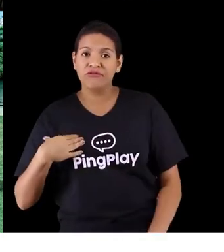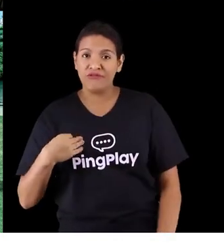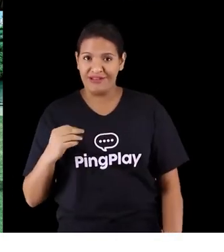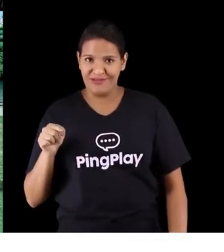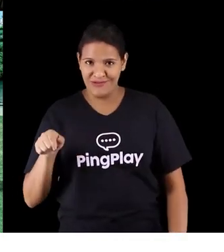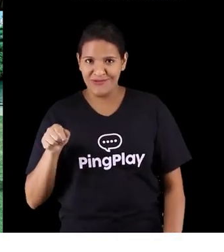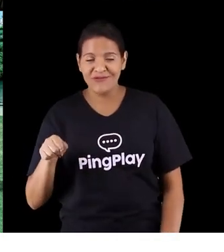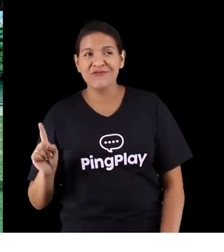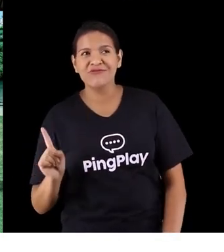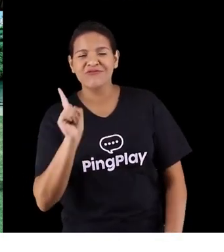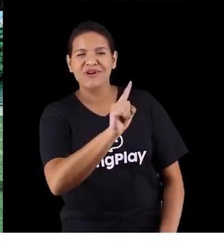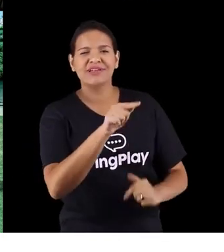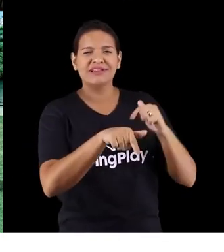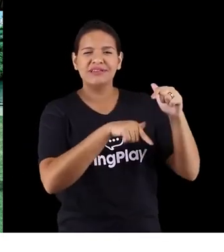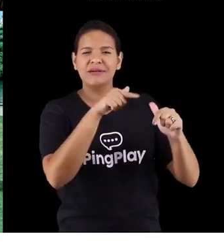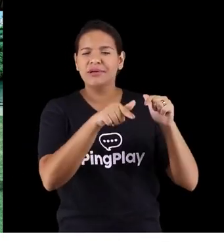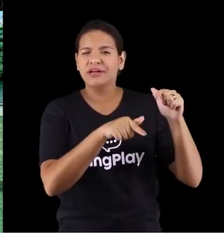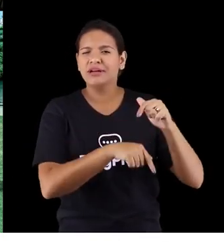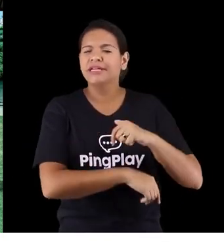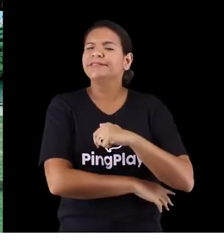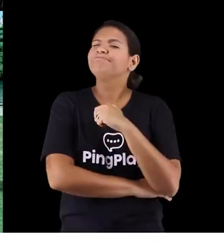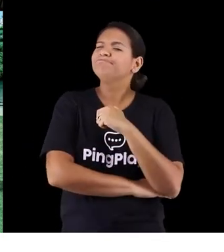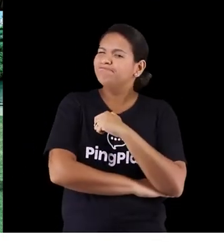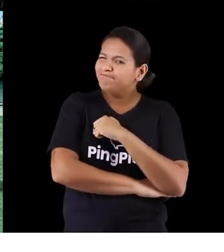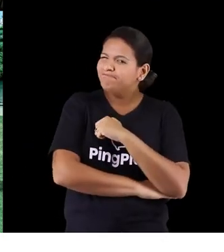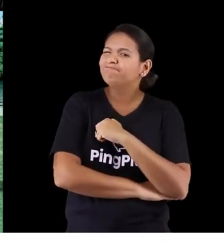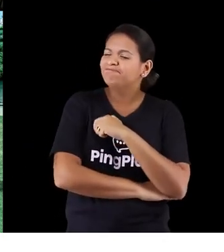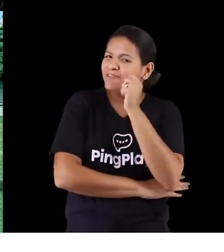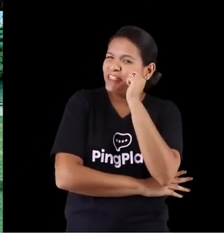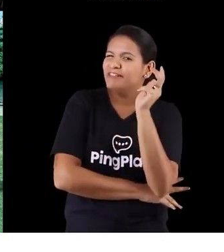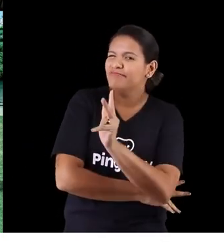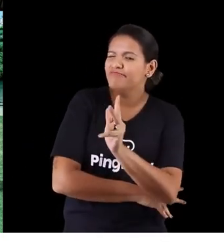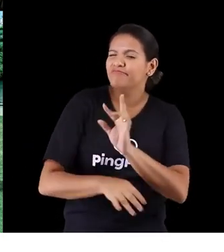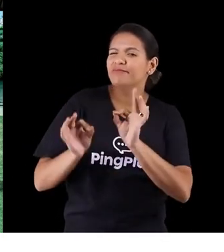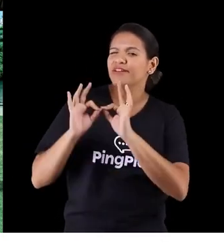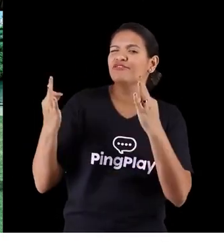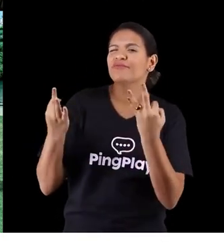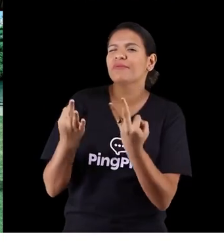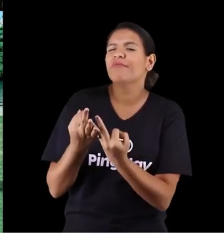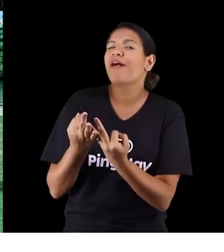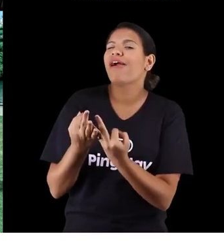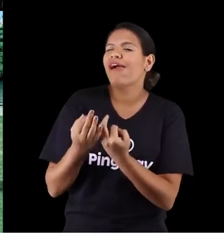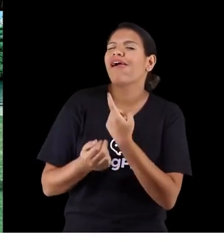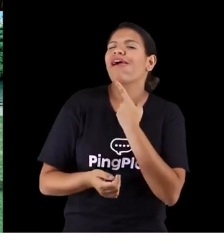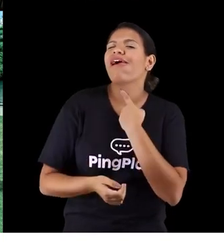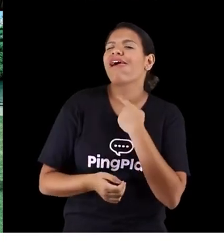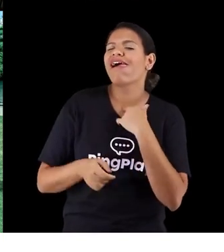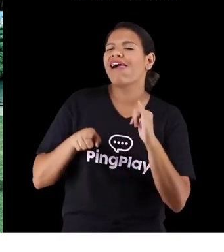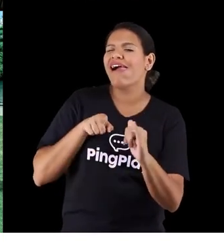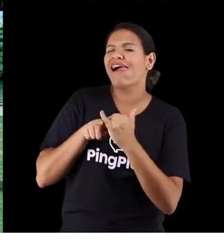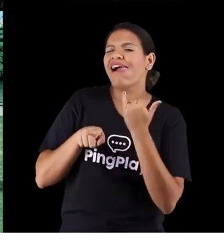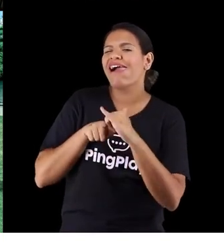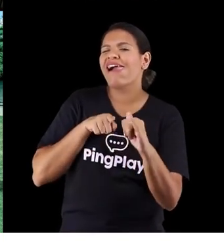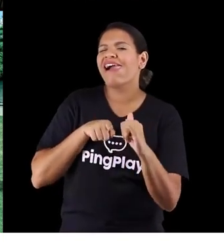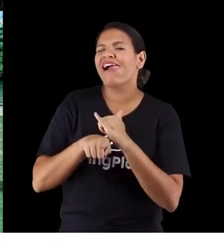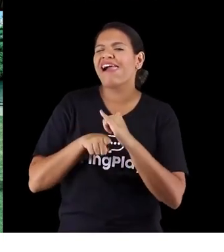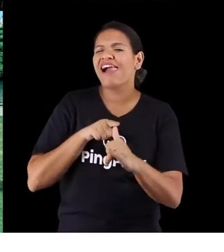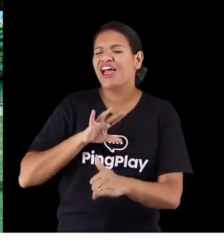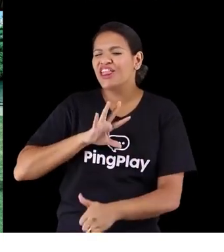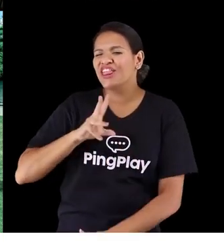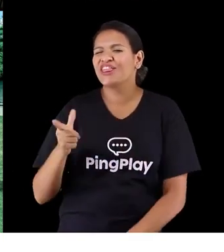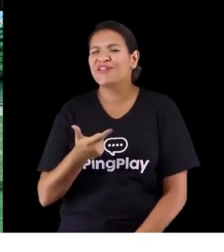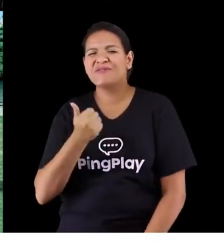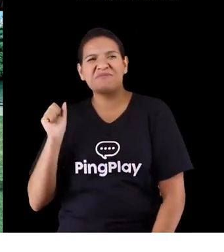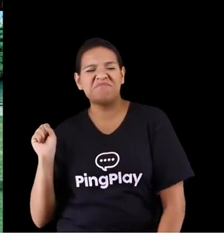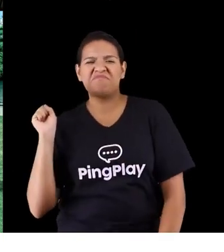o filho começa a trabalhar. Mas não é que os doidos bolaram um plano para que todos se infiltrassem